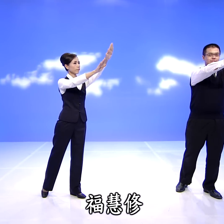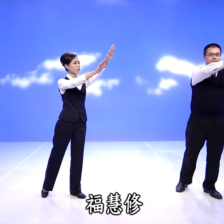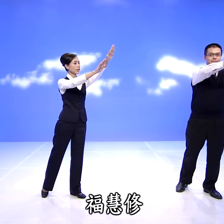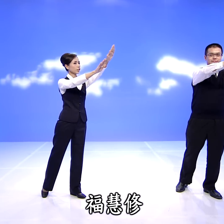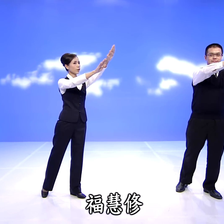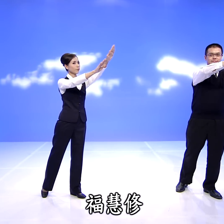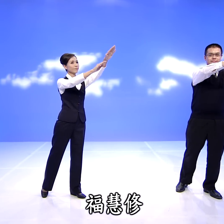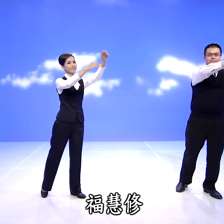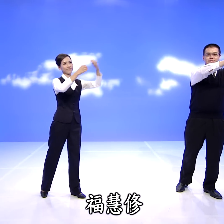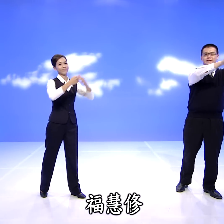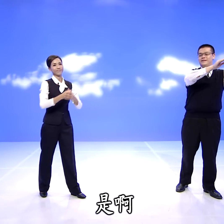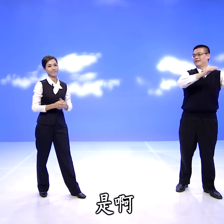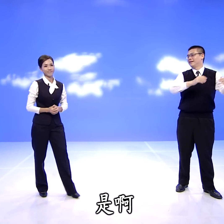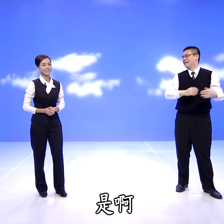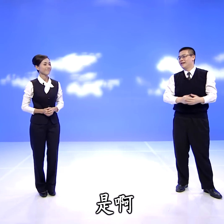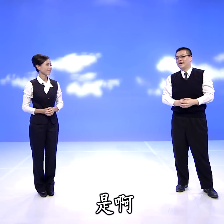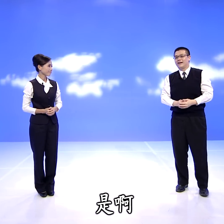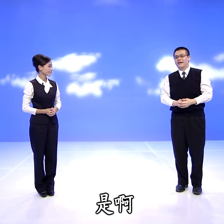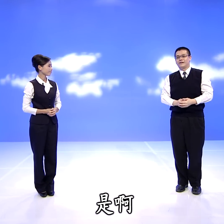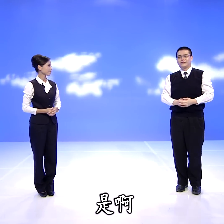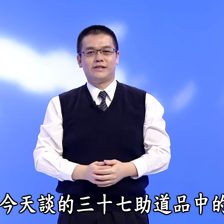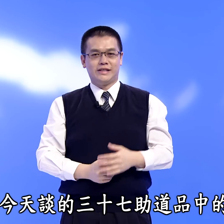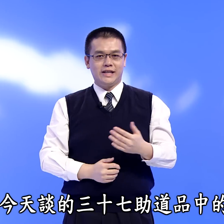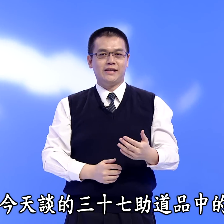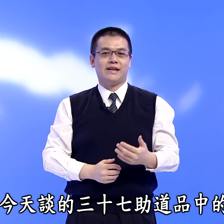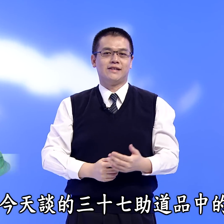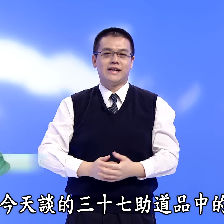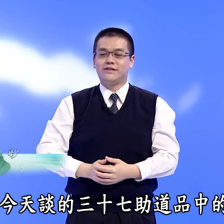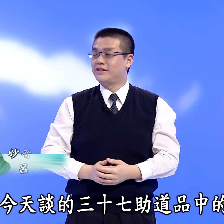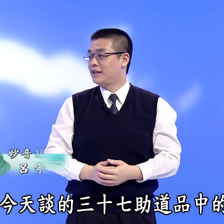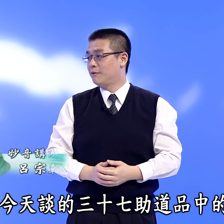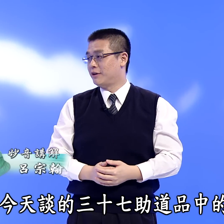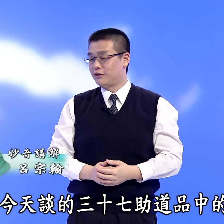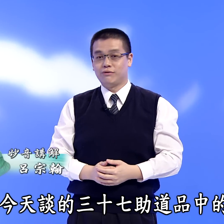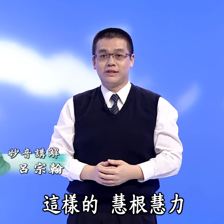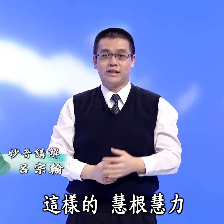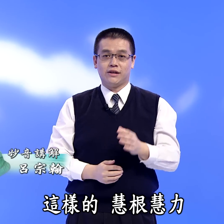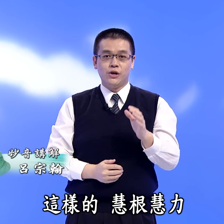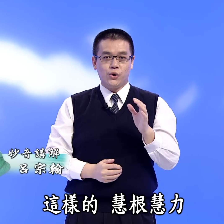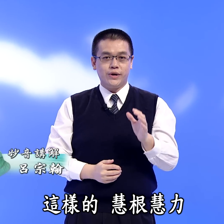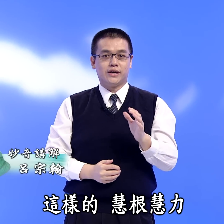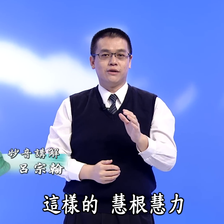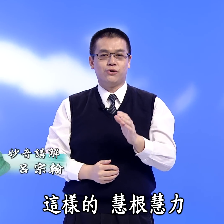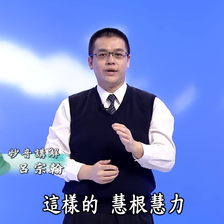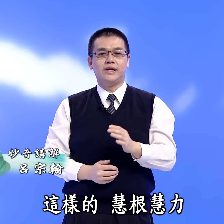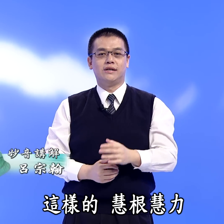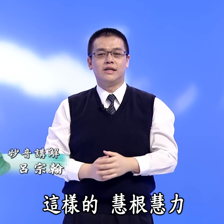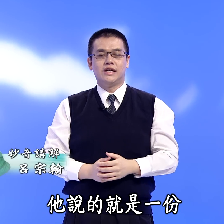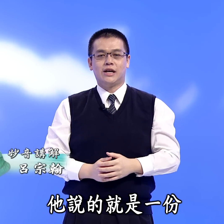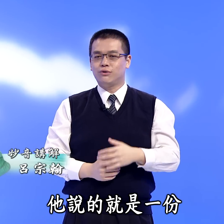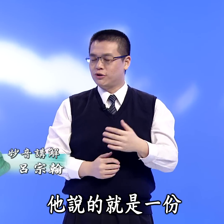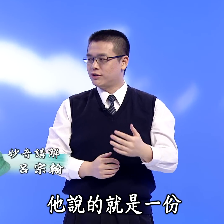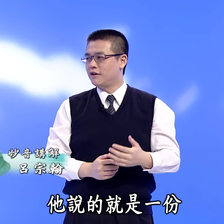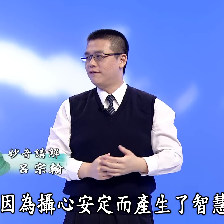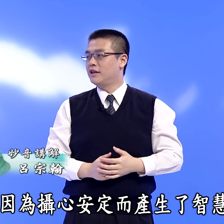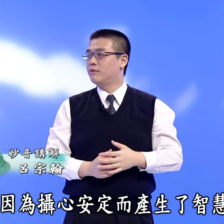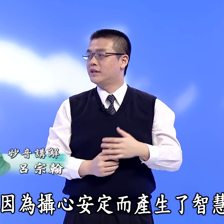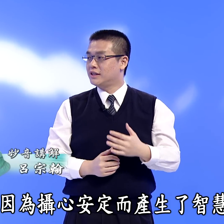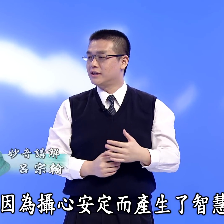慧修。 是的，今天谈的三十七道品中的这样的慧根慧力呢，他说的就是一份因为摄心